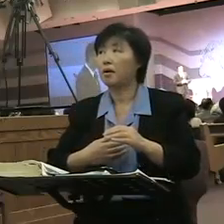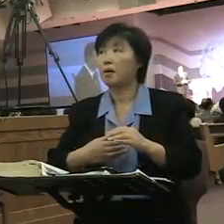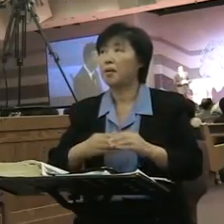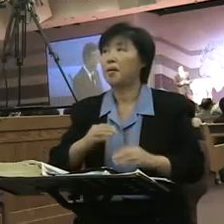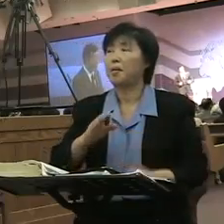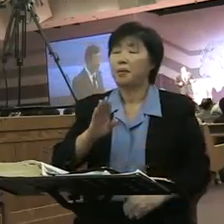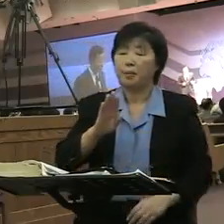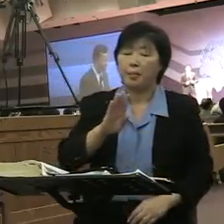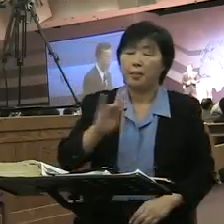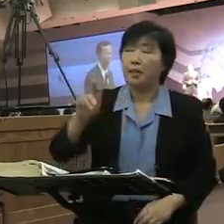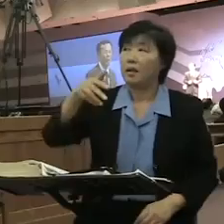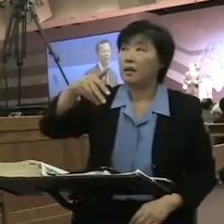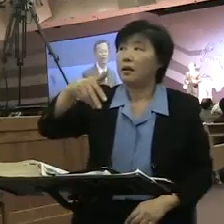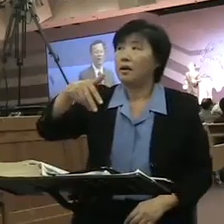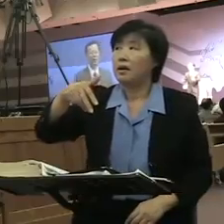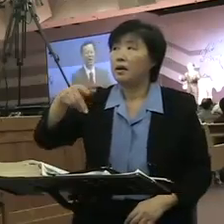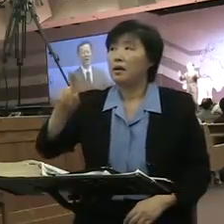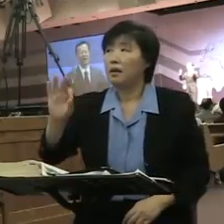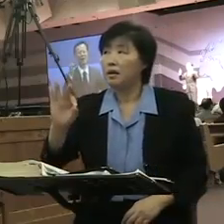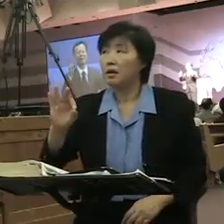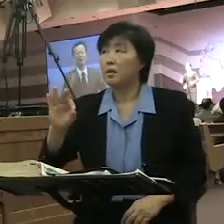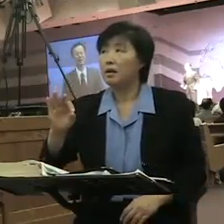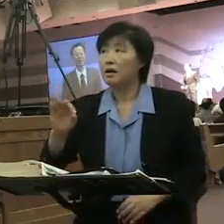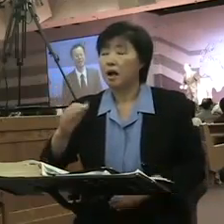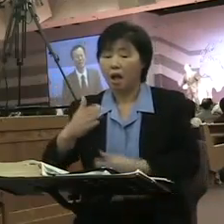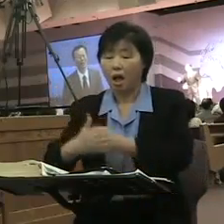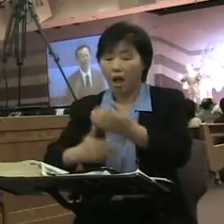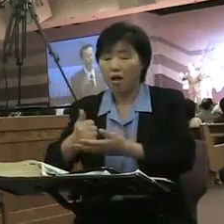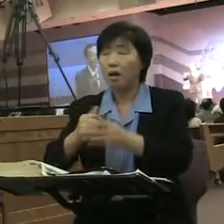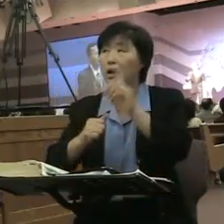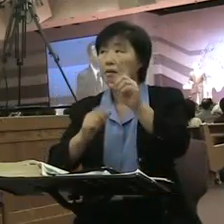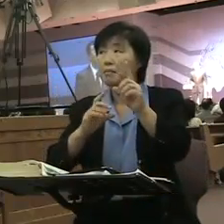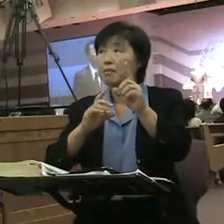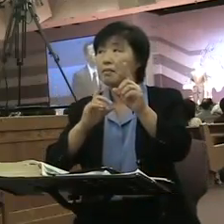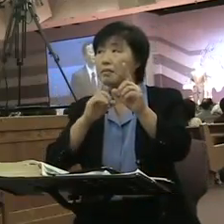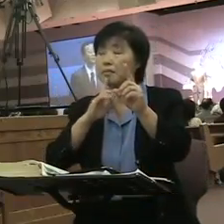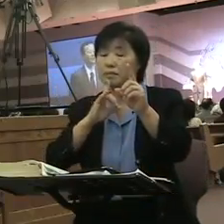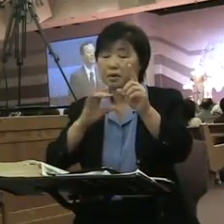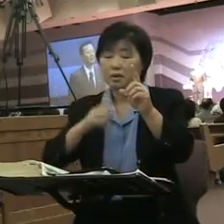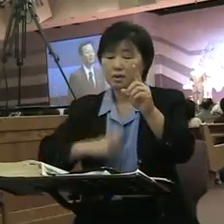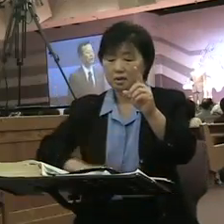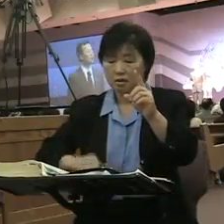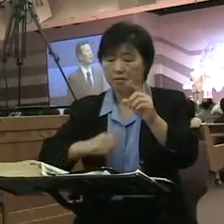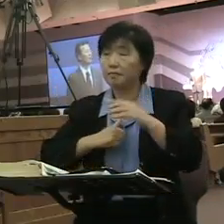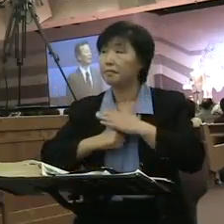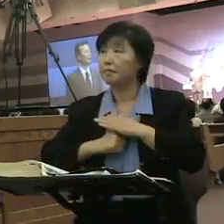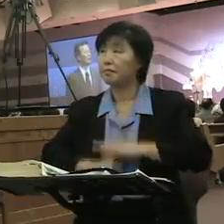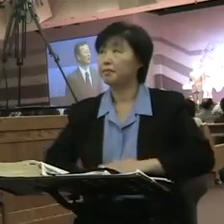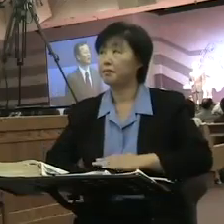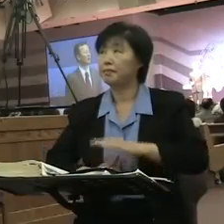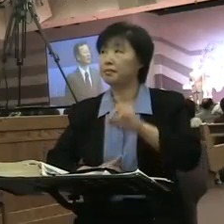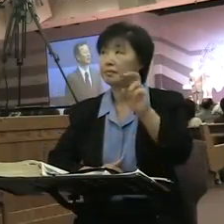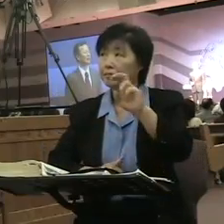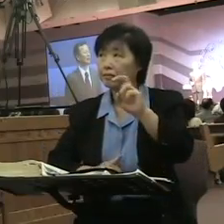배짱 부릴 겸 끝까지 배짱 부리자 하고 하나님 한 번만 참으세요. 20명,